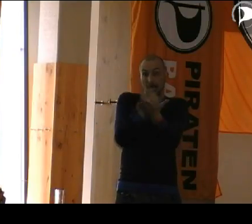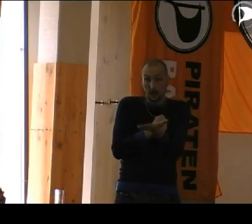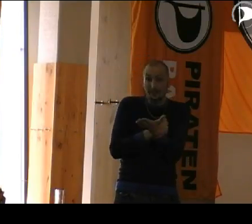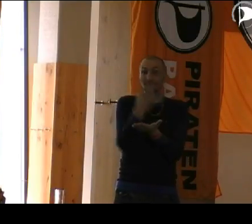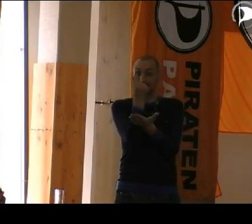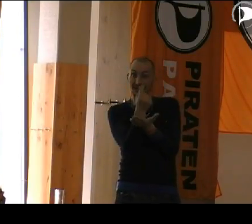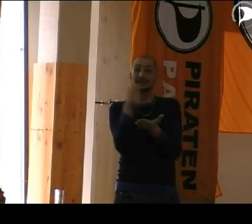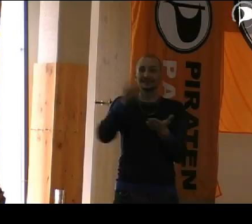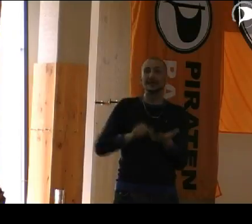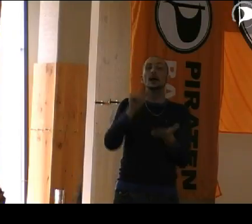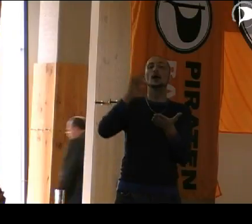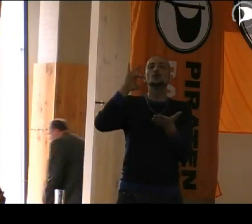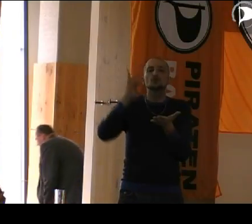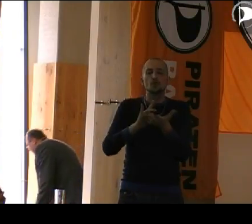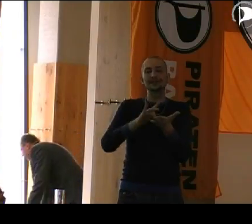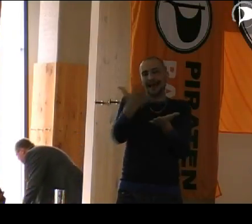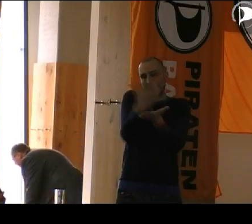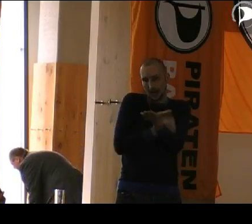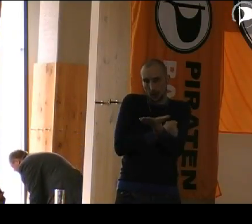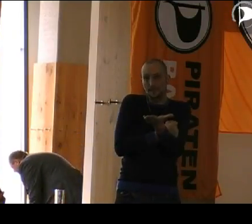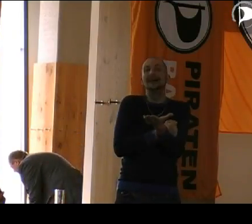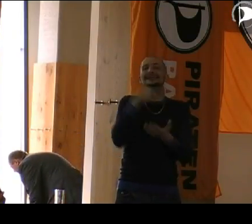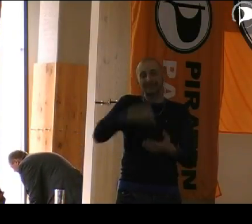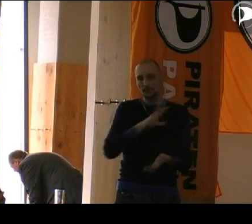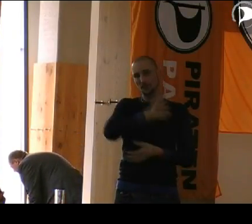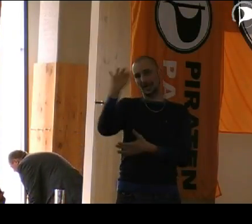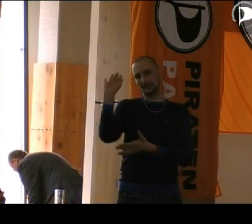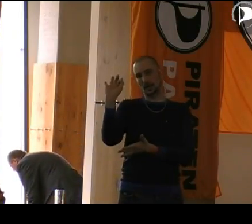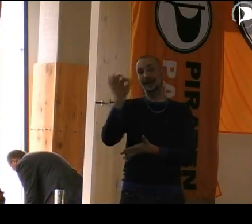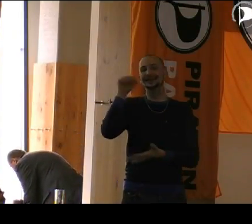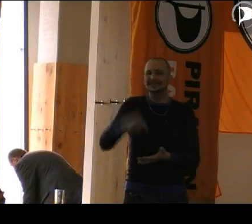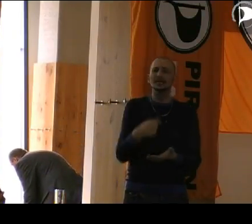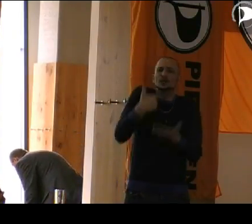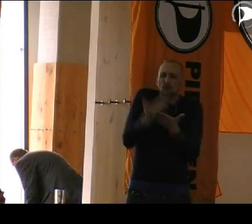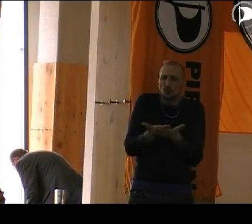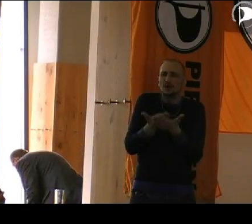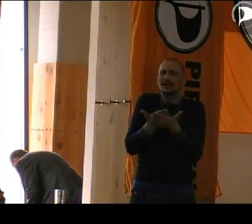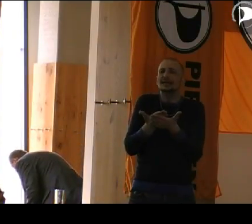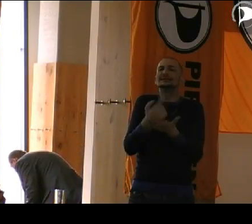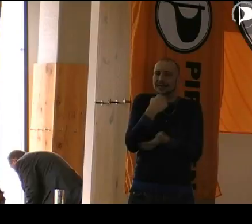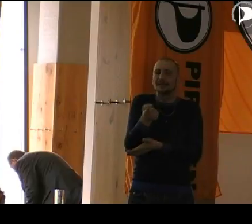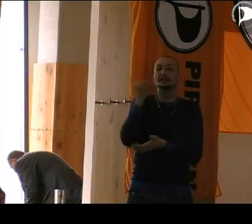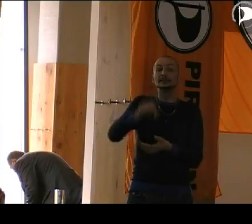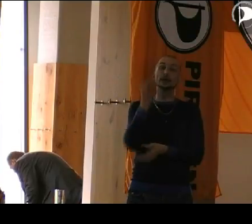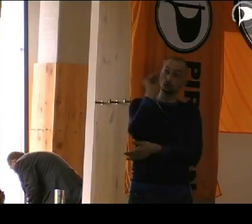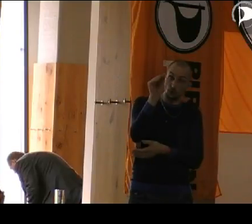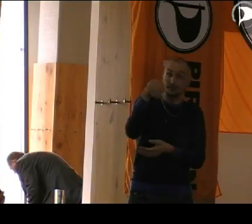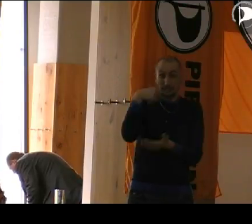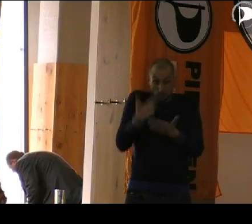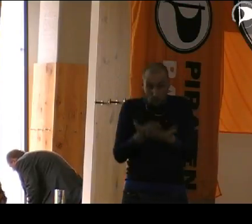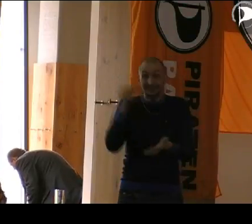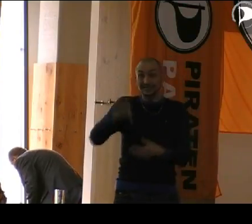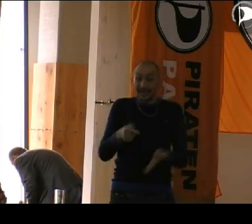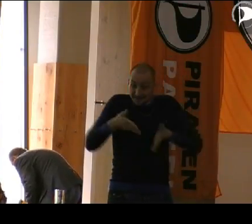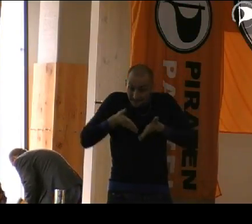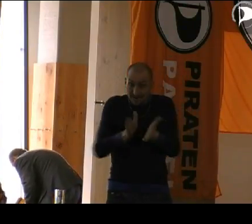wir haben reichen besseres wetter geblickt aber so etwas einzustehen für die zukunft für sehr richtig und die wege